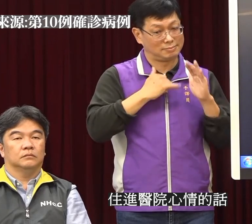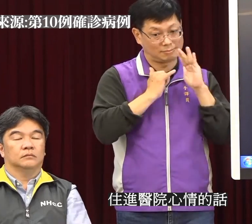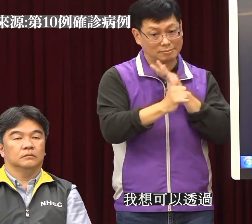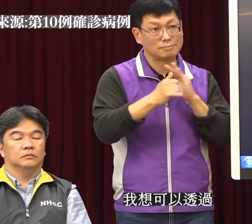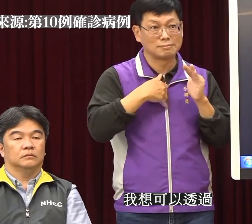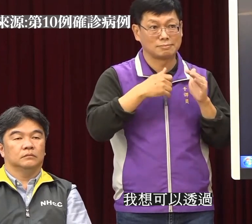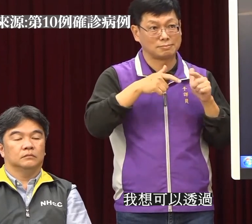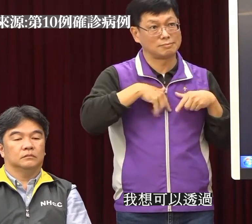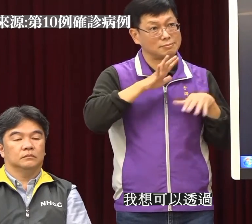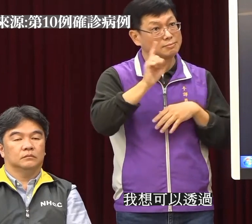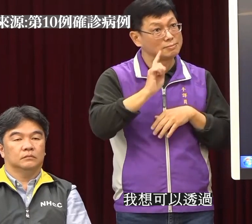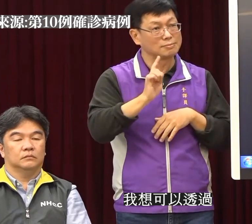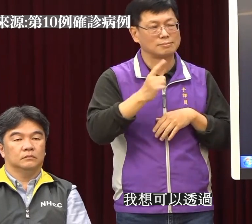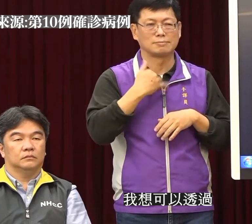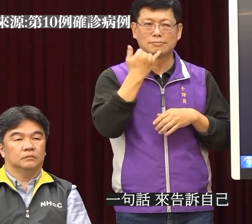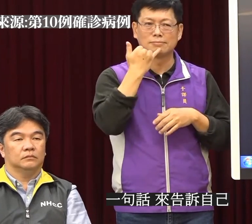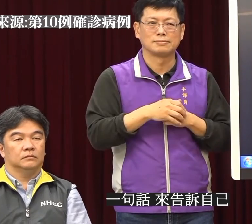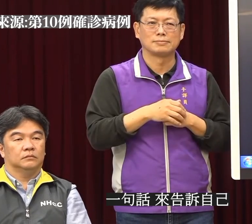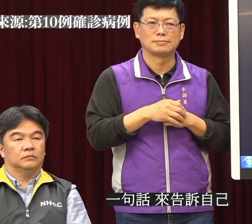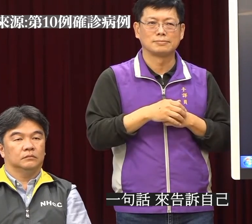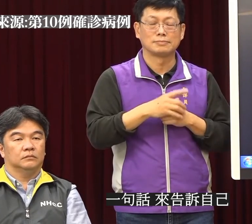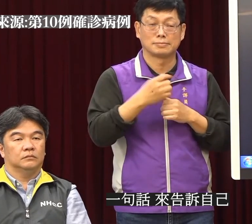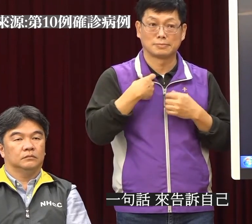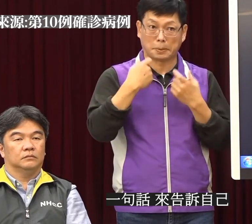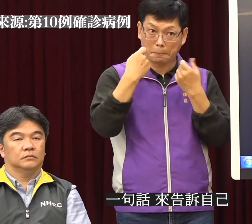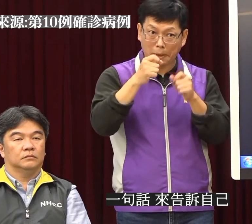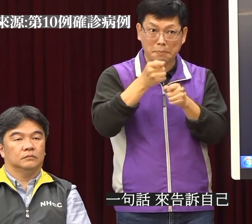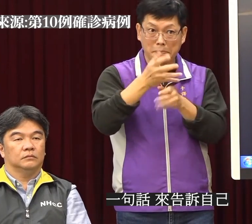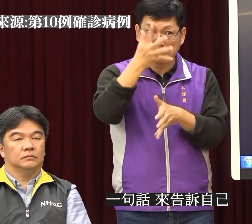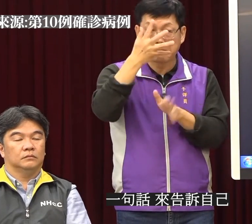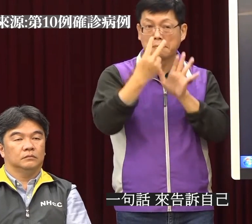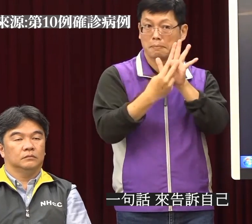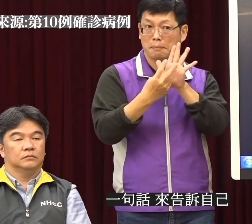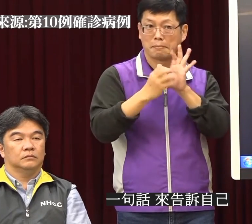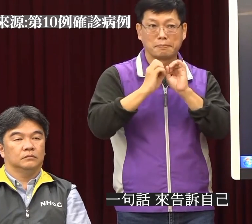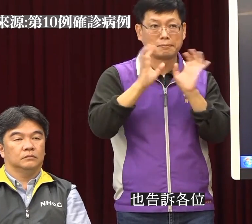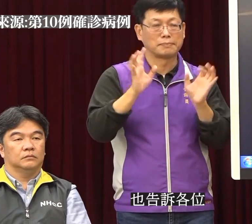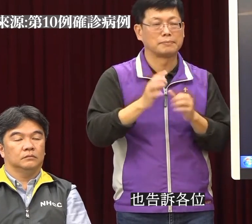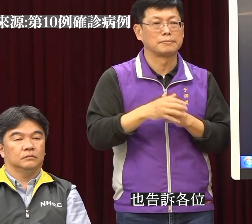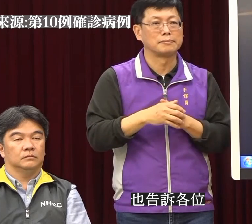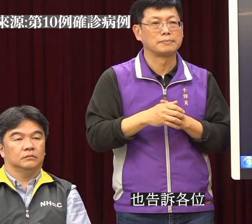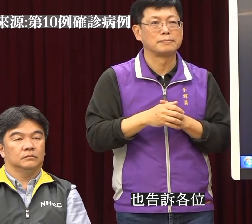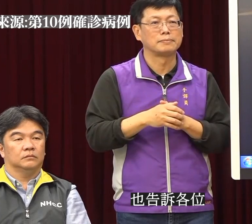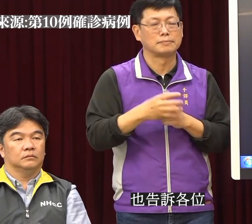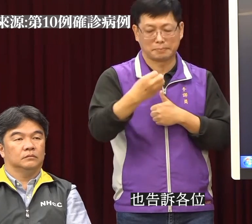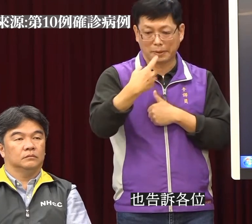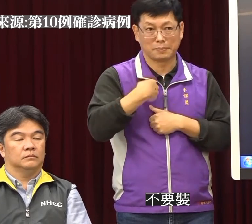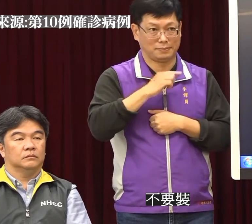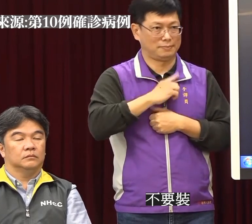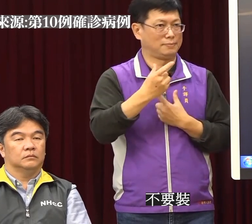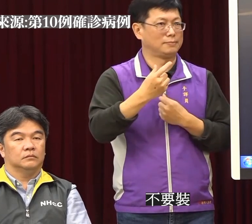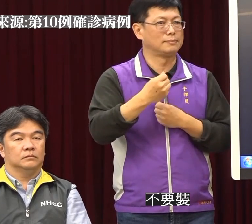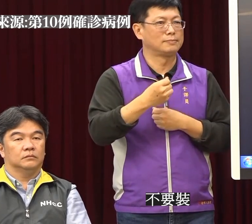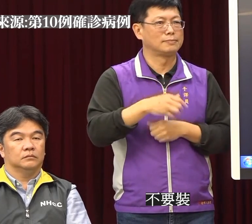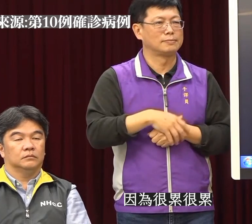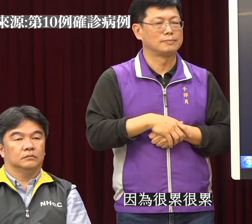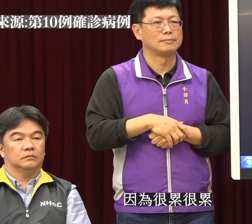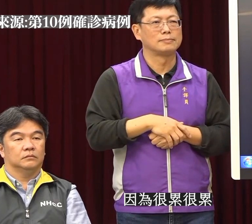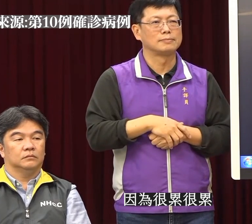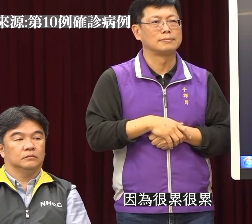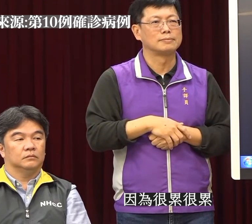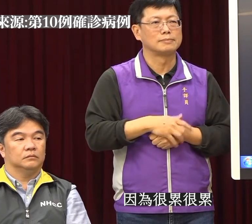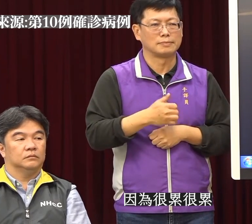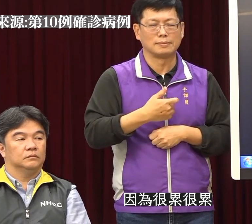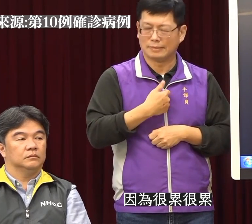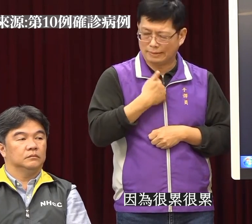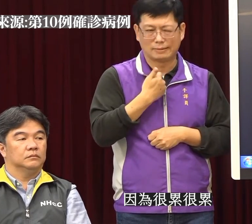话，我想也可以透过句话来告诉自己，也告诉各位，不要装，因为